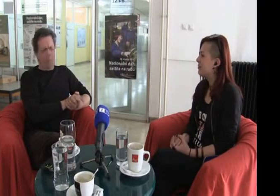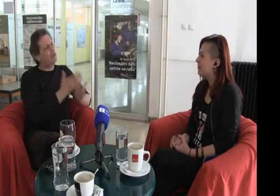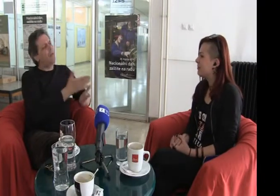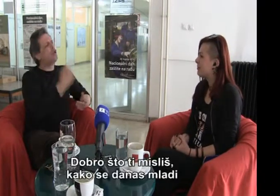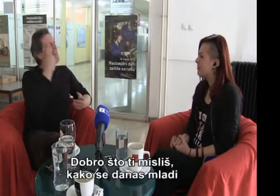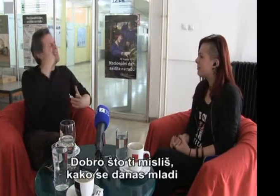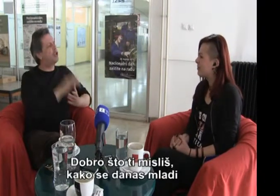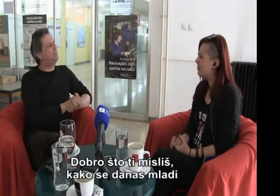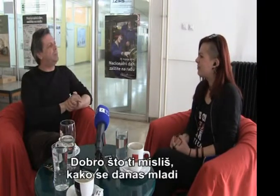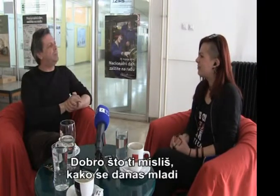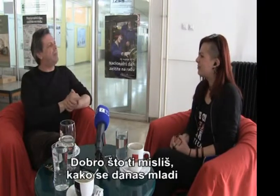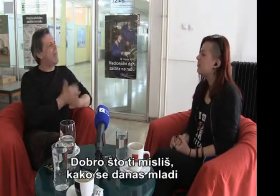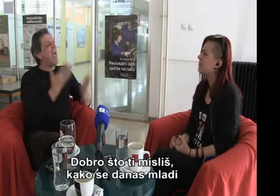Pa dobro, što ti misliš,